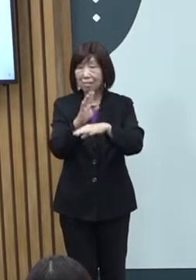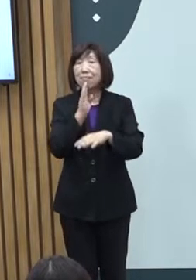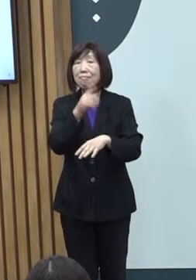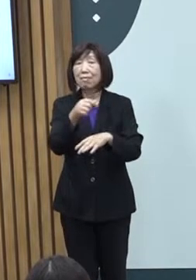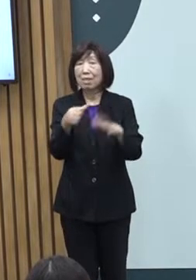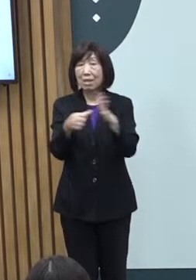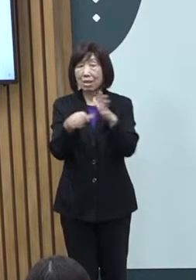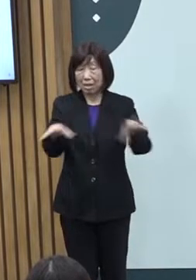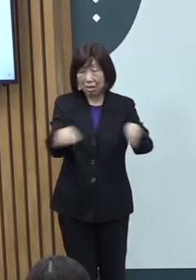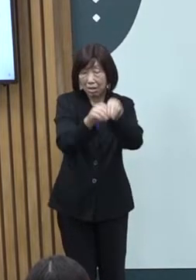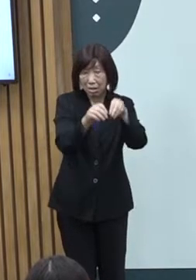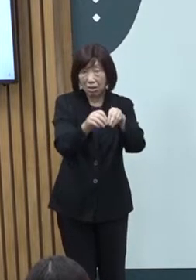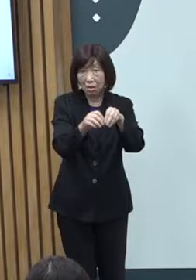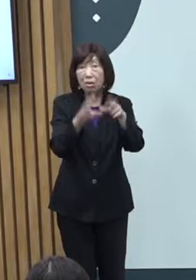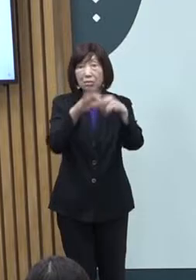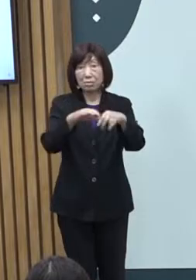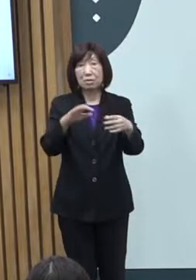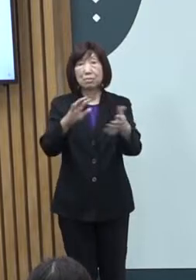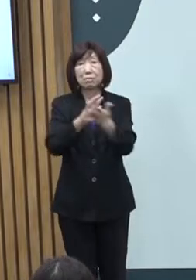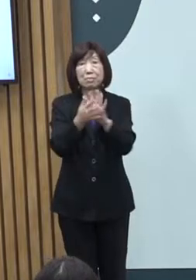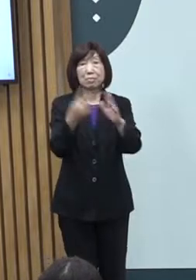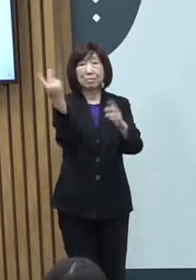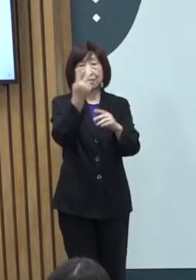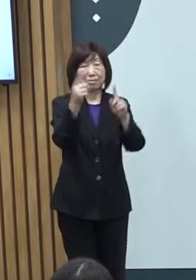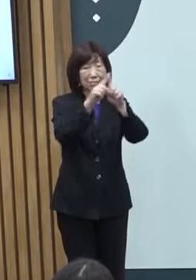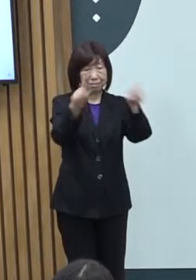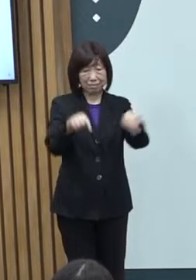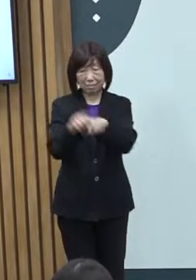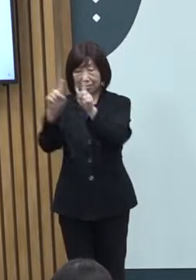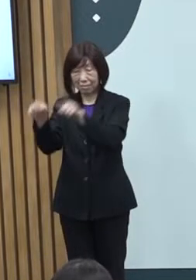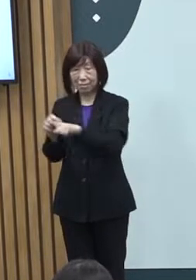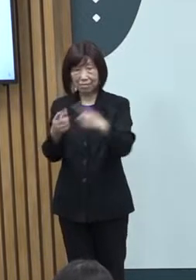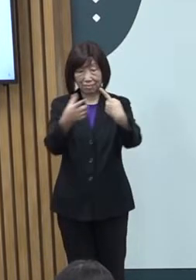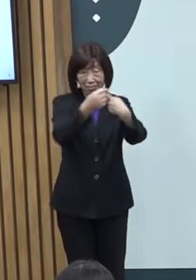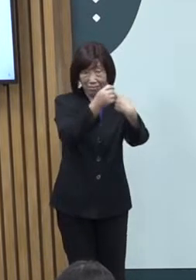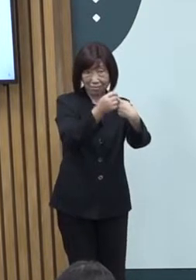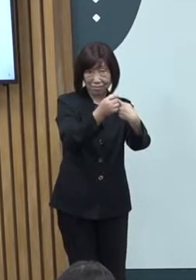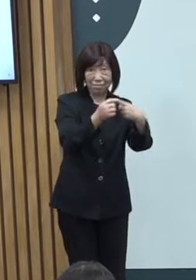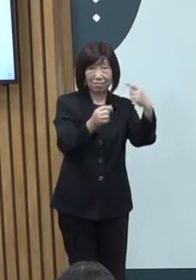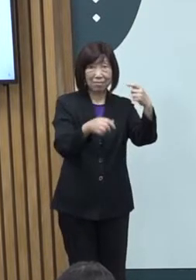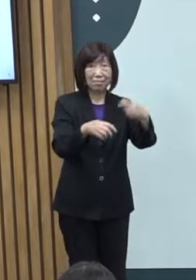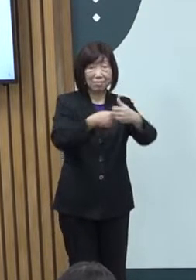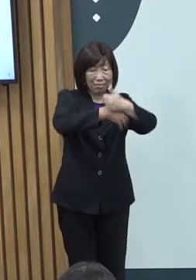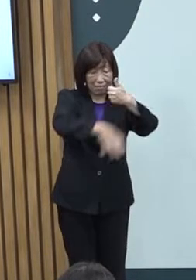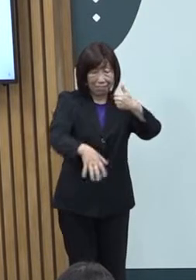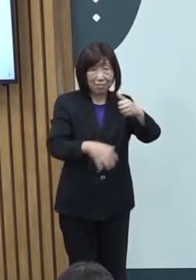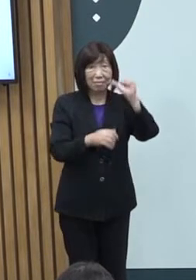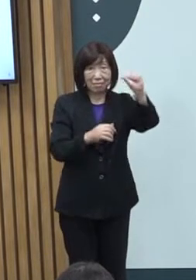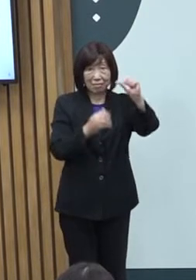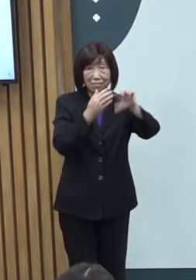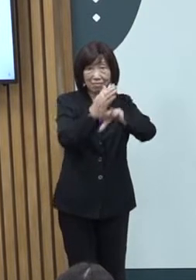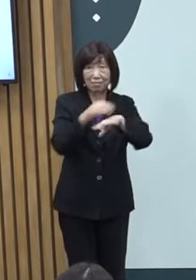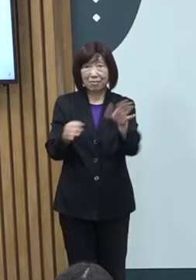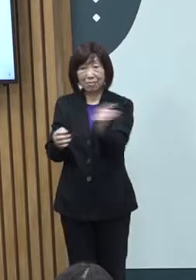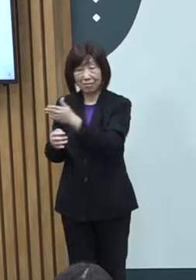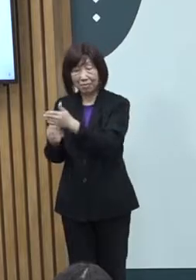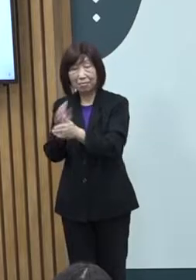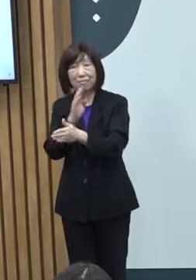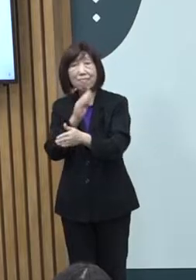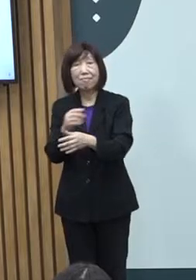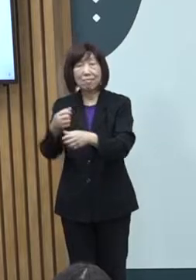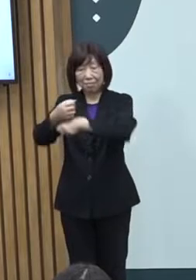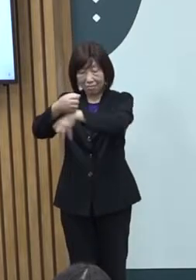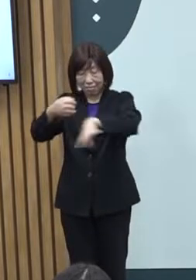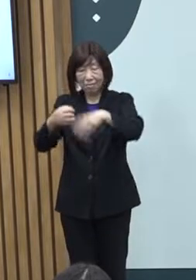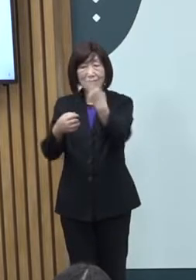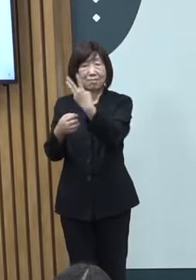户之后呢，他只会收到两张税单，那一张的缴款书是有五部车的资料，那另一张缴款书就会有三部